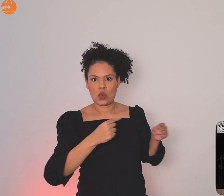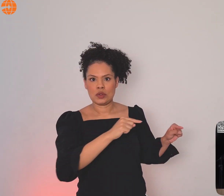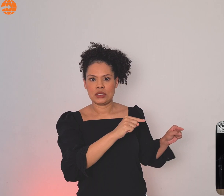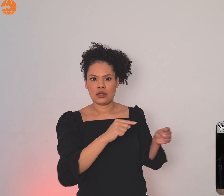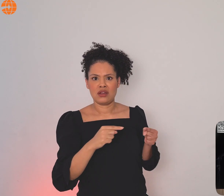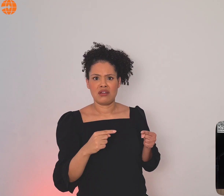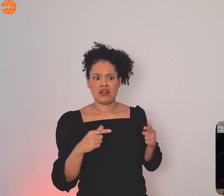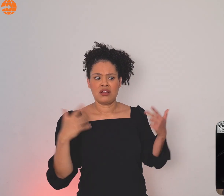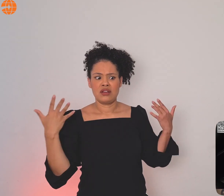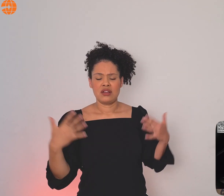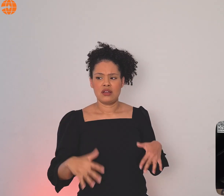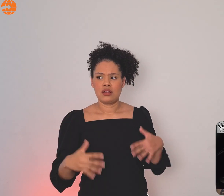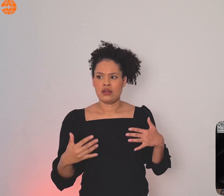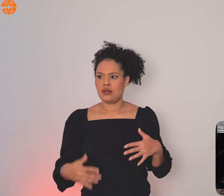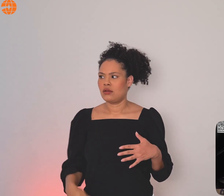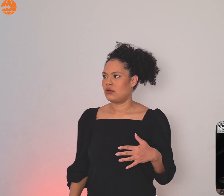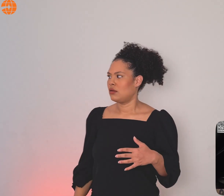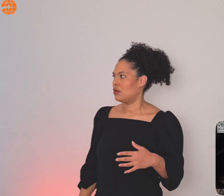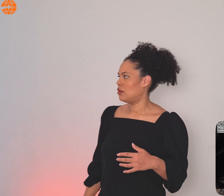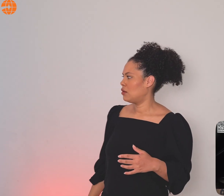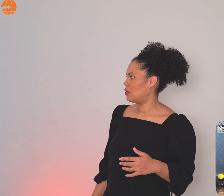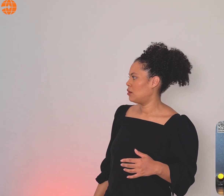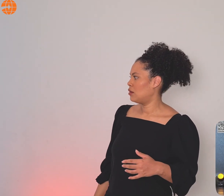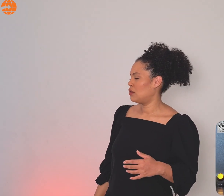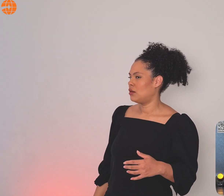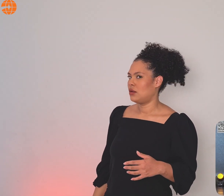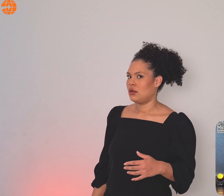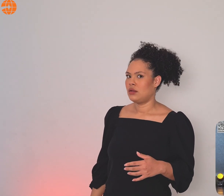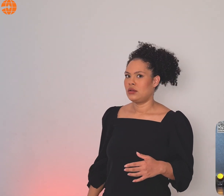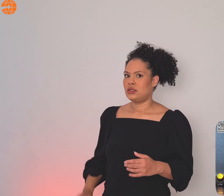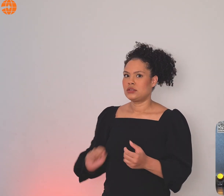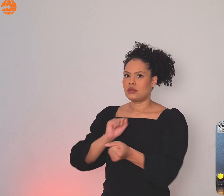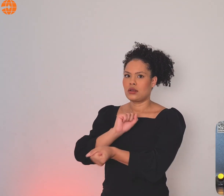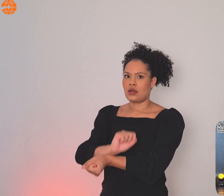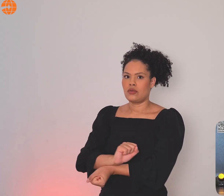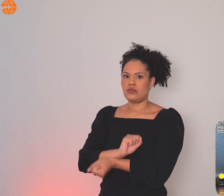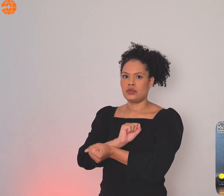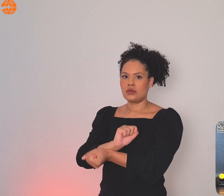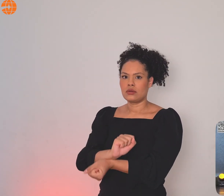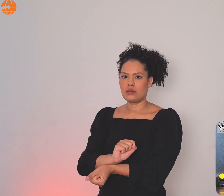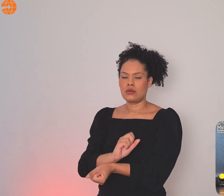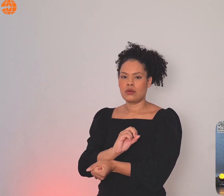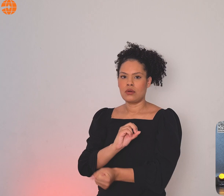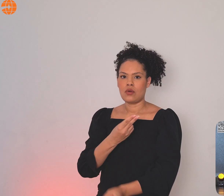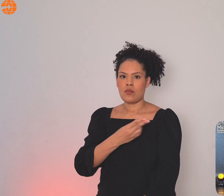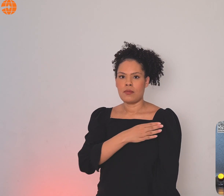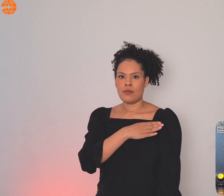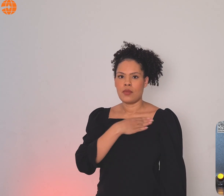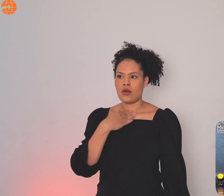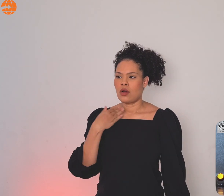trás, a escravidão ou a morte está chegando.